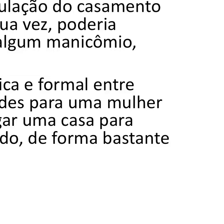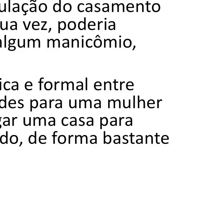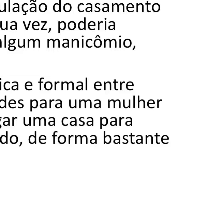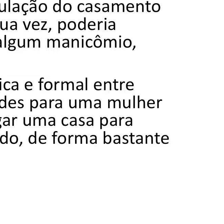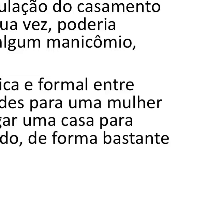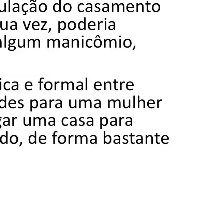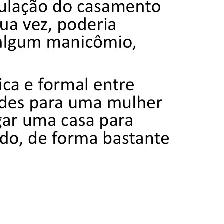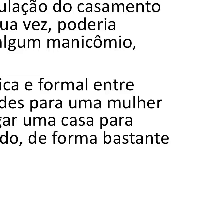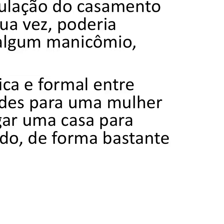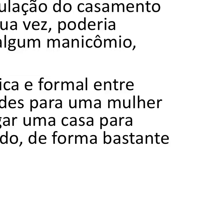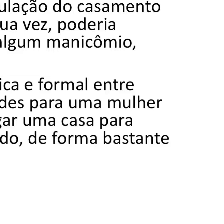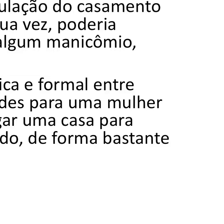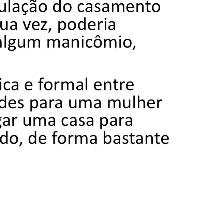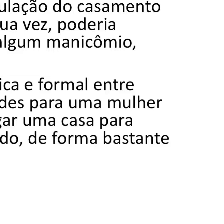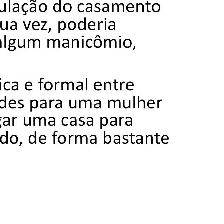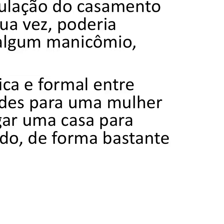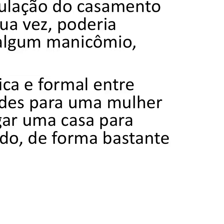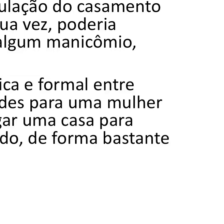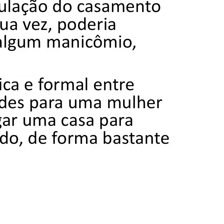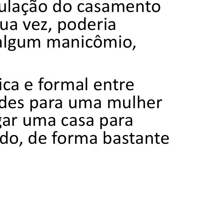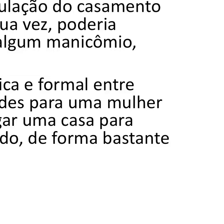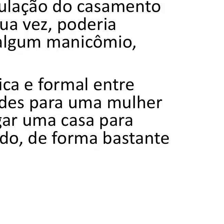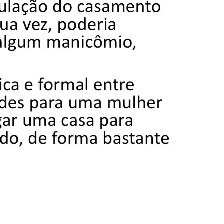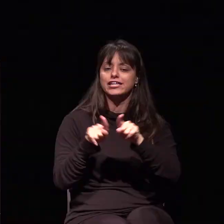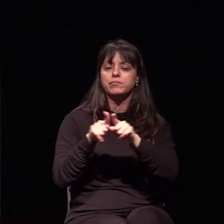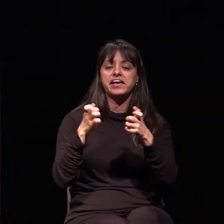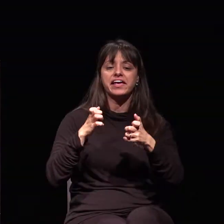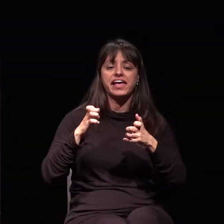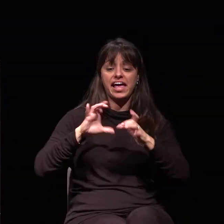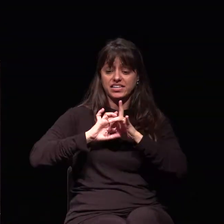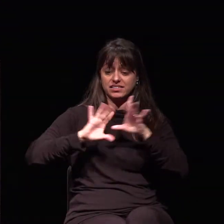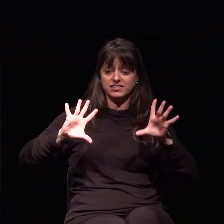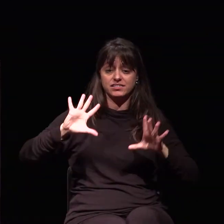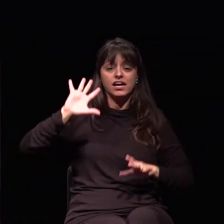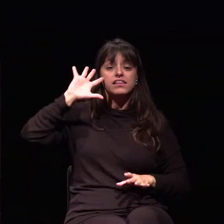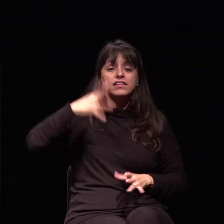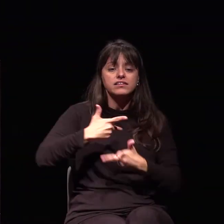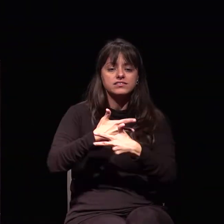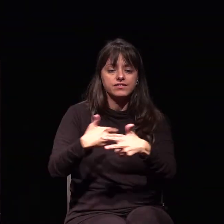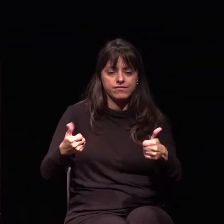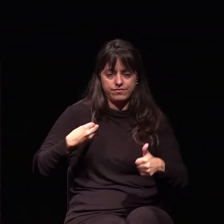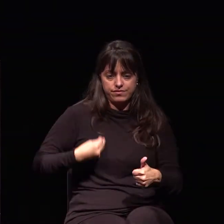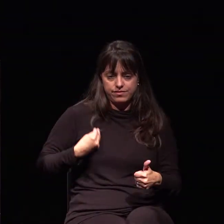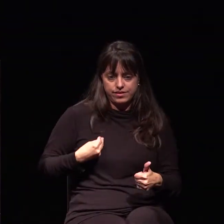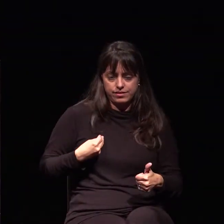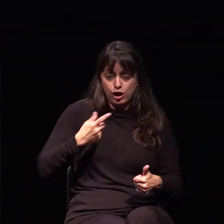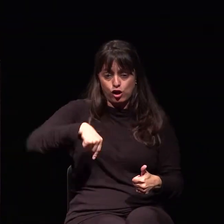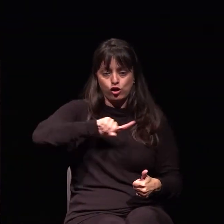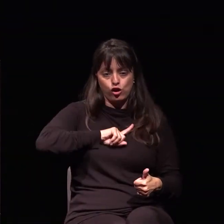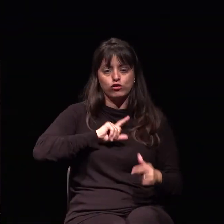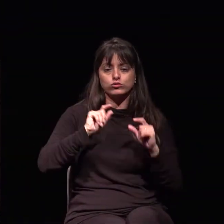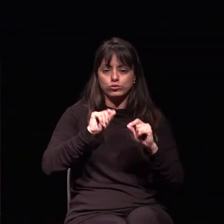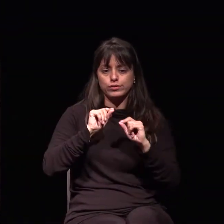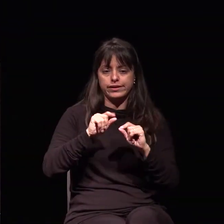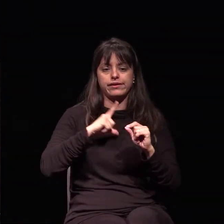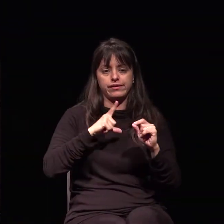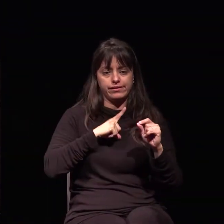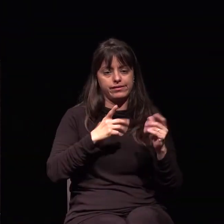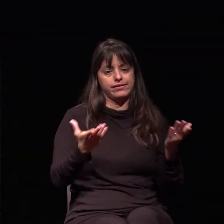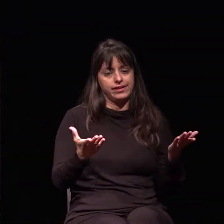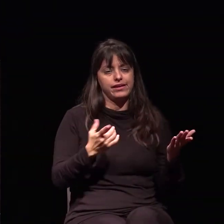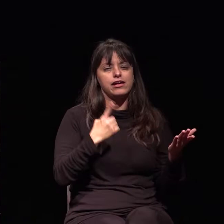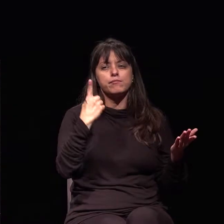querendo autonomia, precisando dela, inclusive, né, para se desenvolver. Nós vivíamos com o Código Civil, que era o